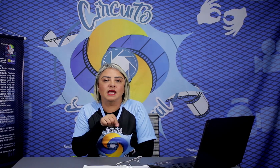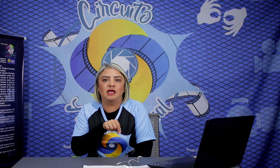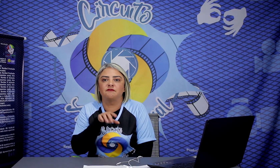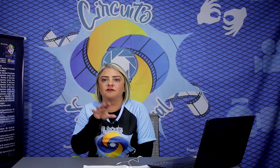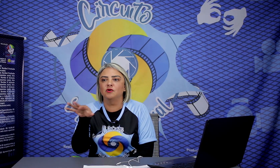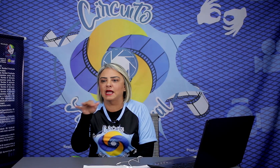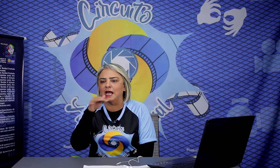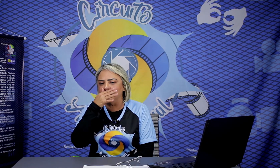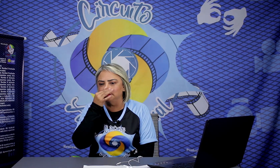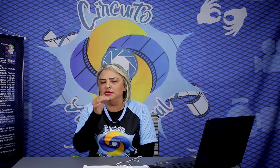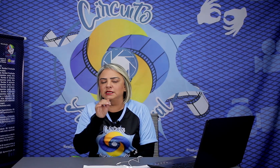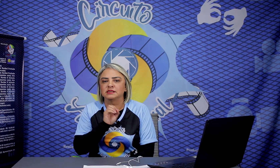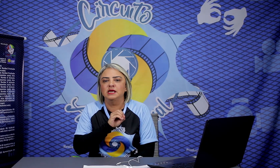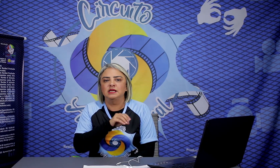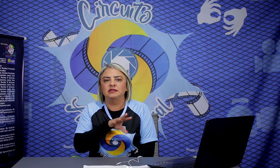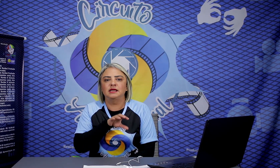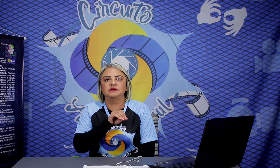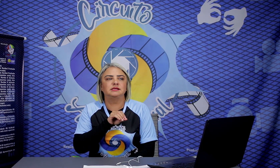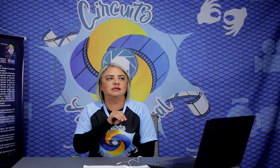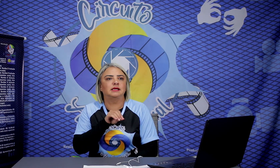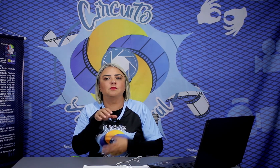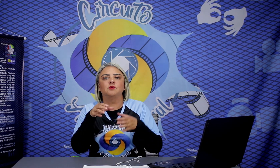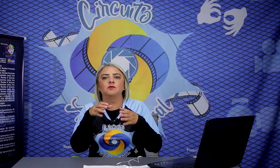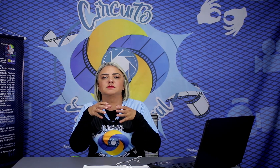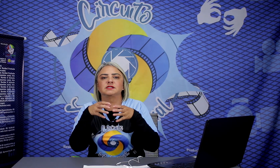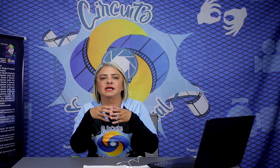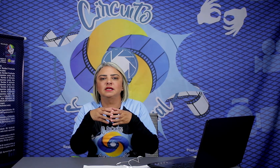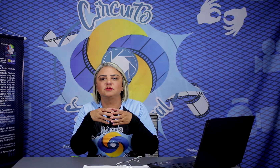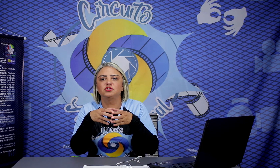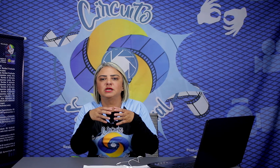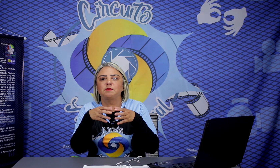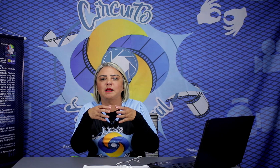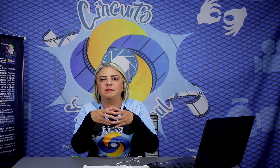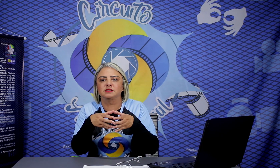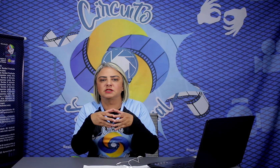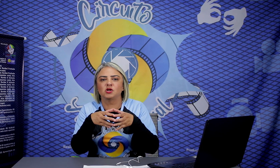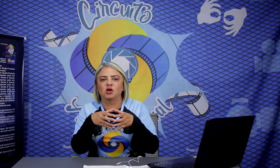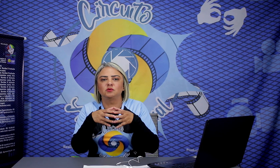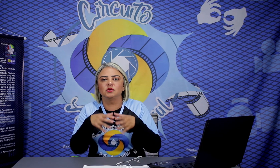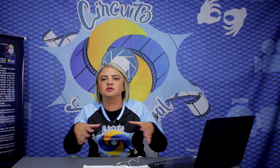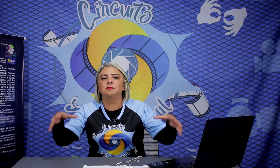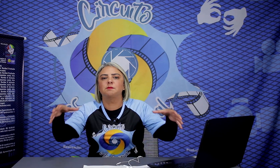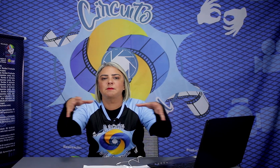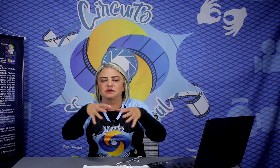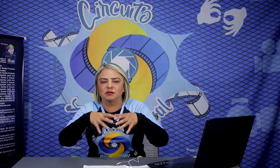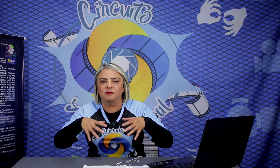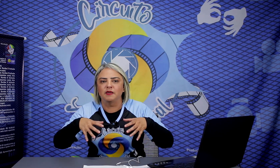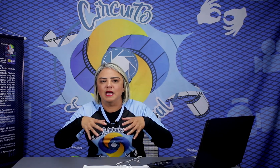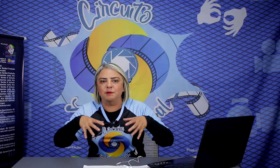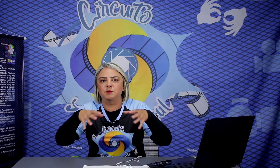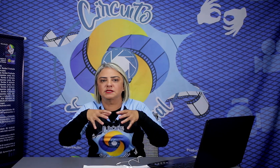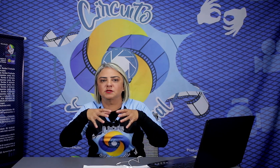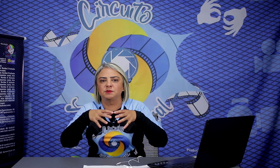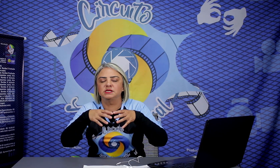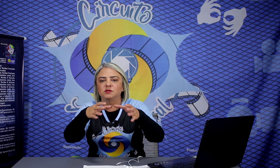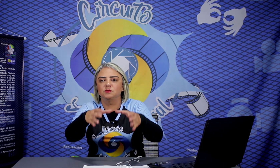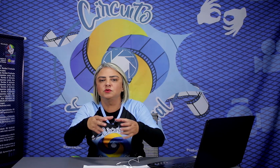DF, Goiás, Minas, tem assim um centro de equipamentos. Eles colocam todos os equipamentos que a população precisa num único